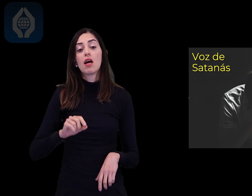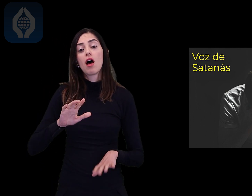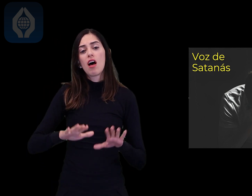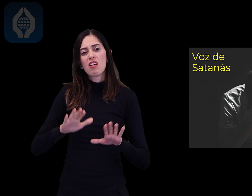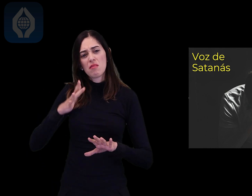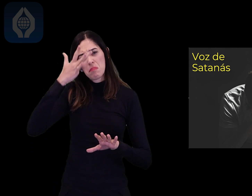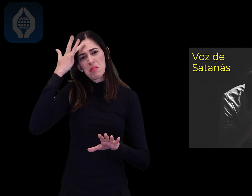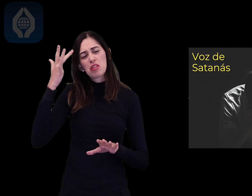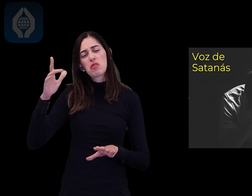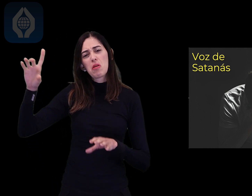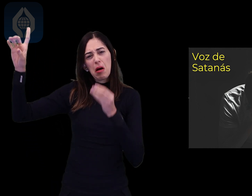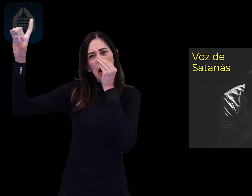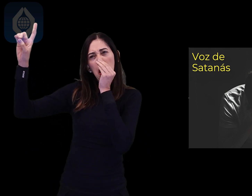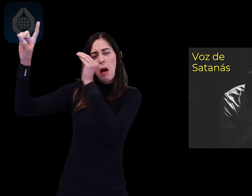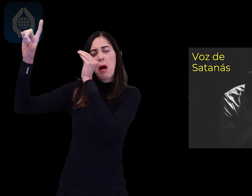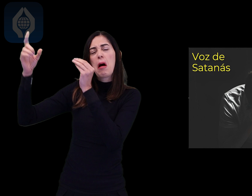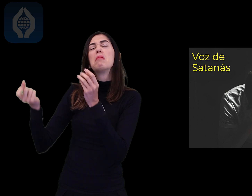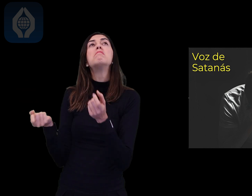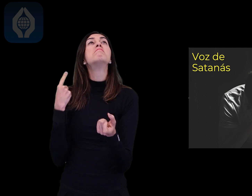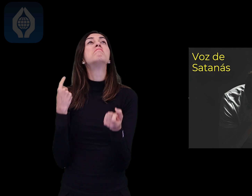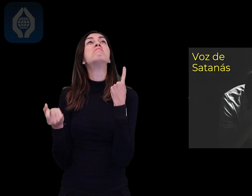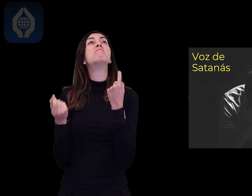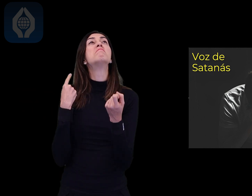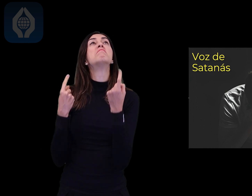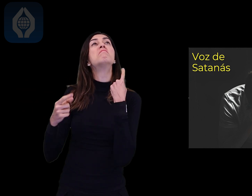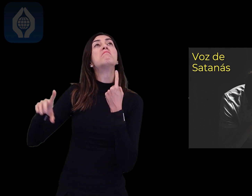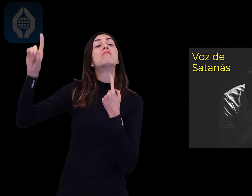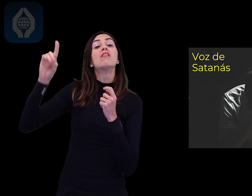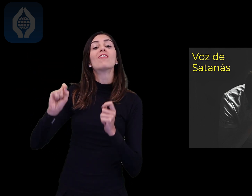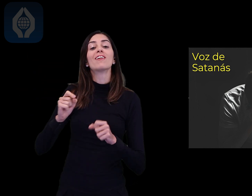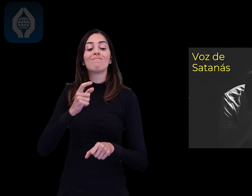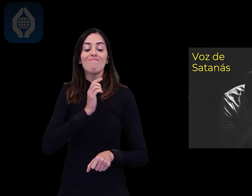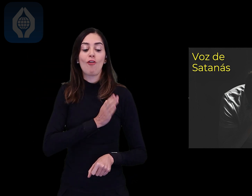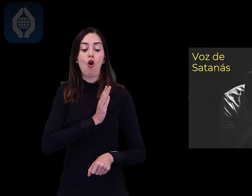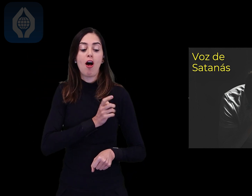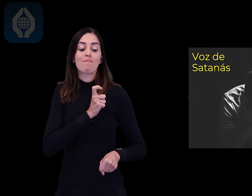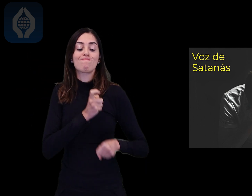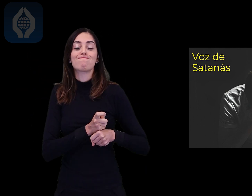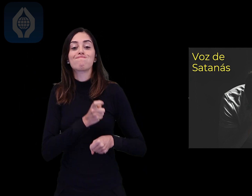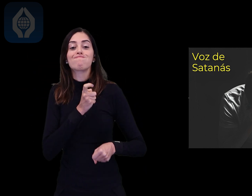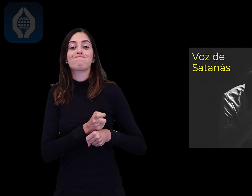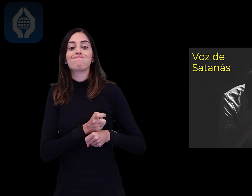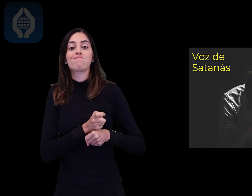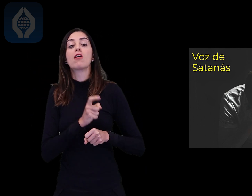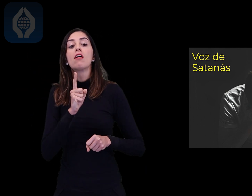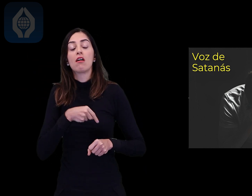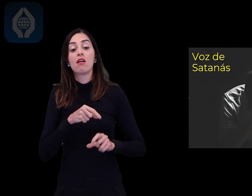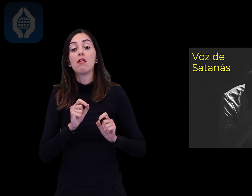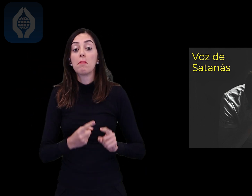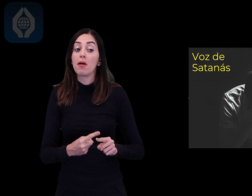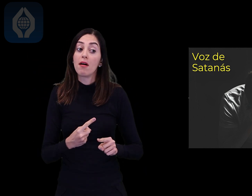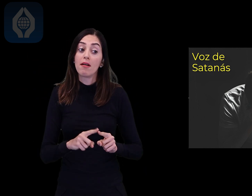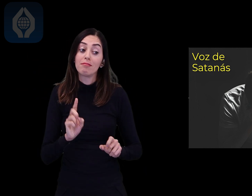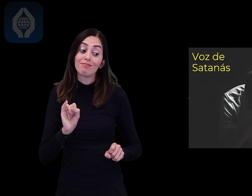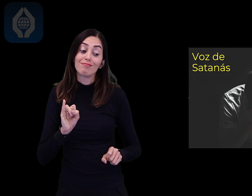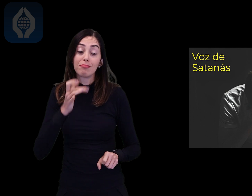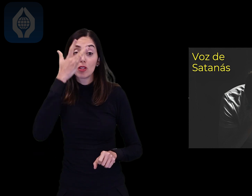de coração endurecido. Isso é terrivelmente penoso para Deus, pois ele sabe que quando uma pessoa morre com o